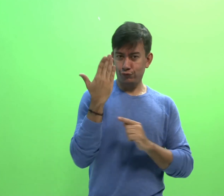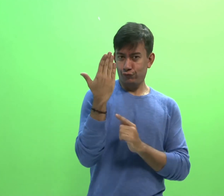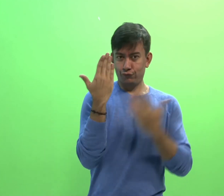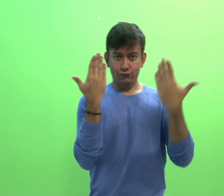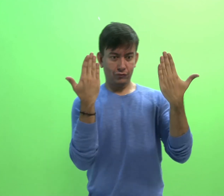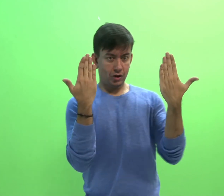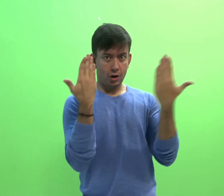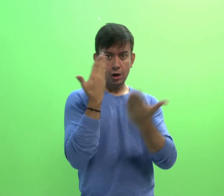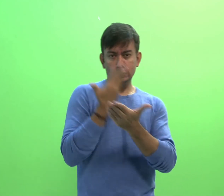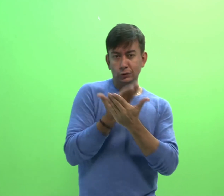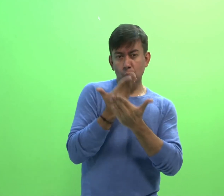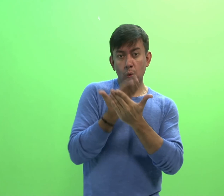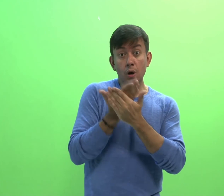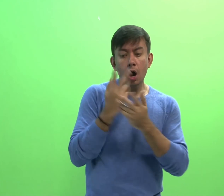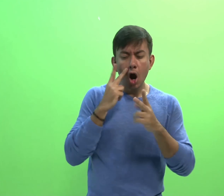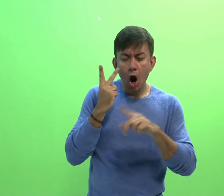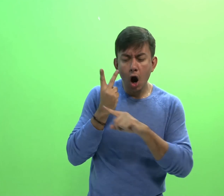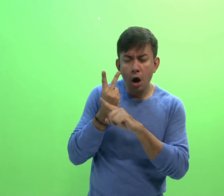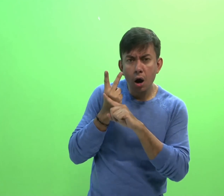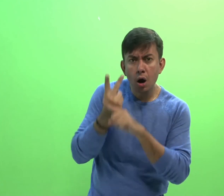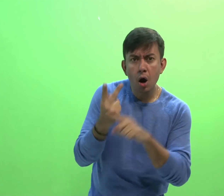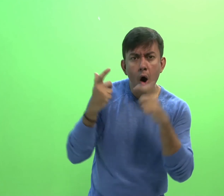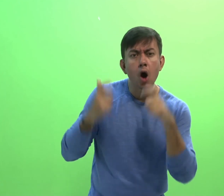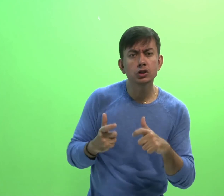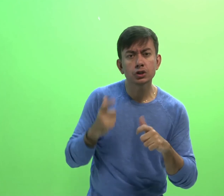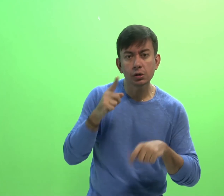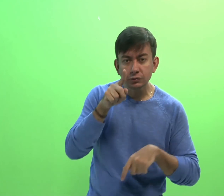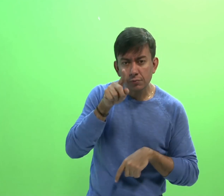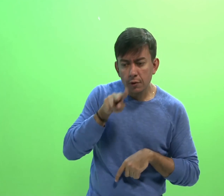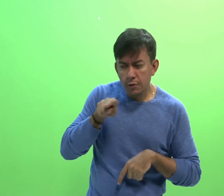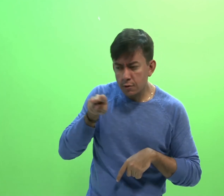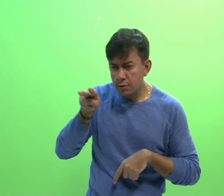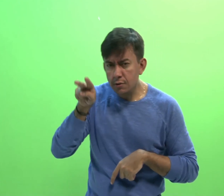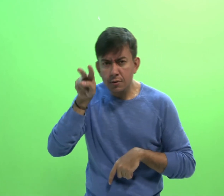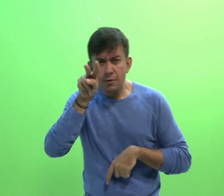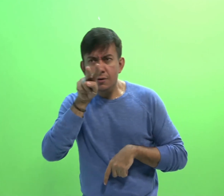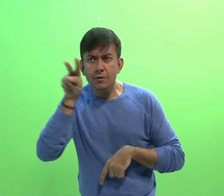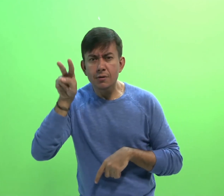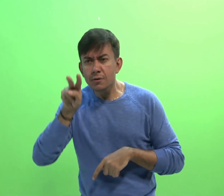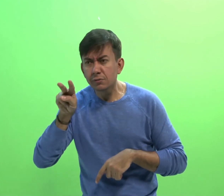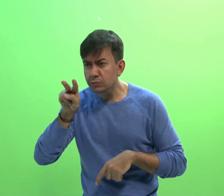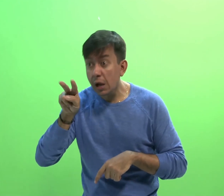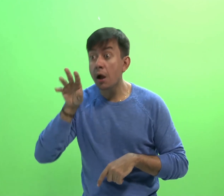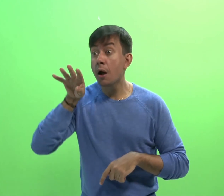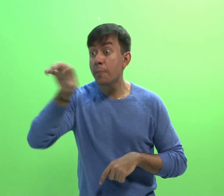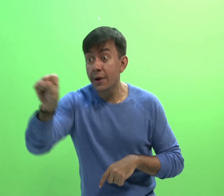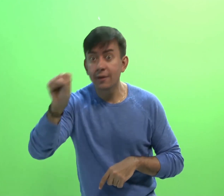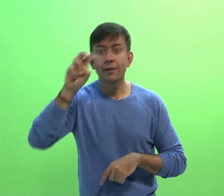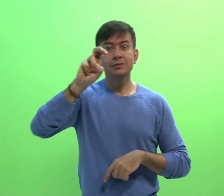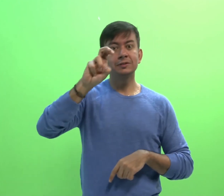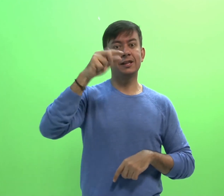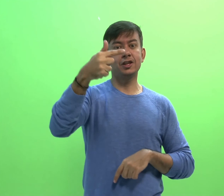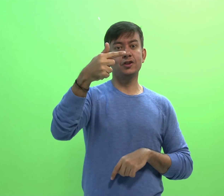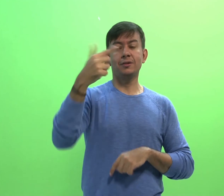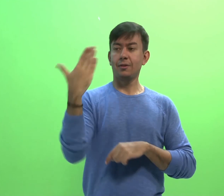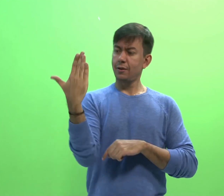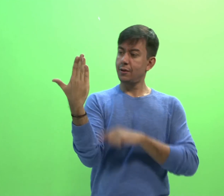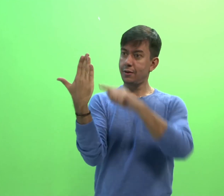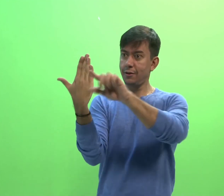vai encontrar que vai ser o sinal para estudar. Pesquisarão onde está essa configuração de mão. Onde está